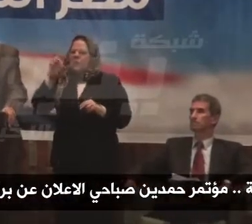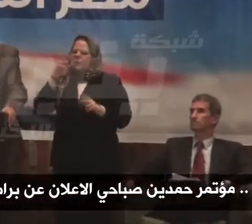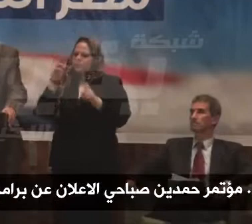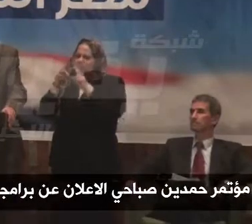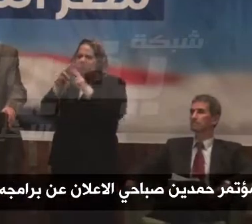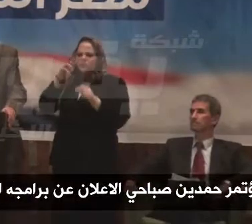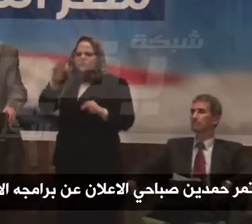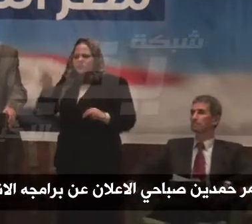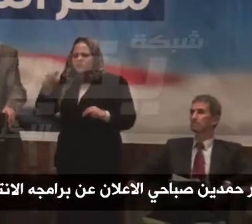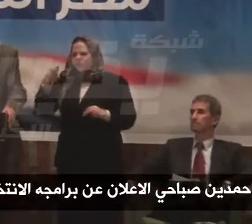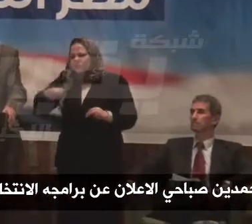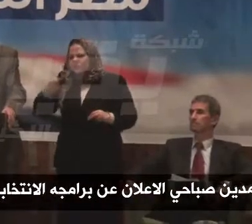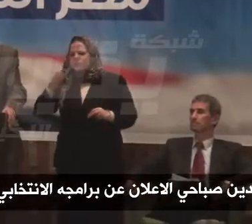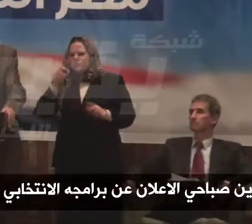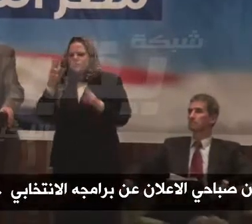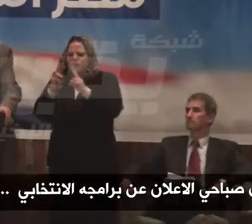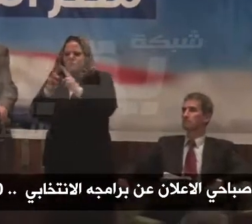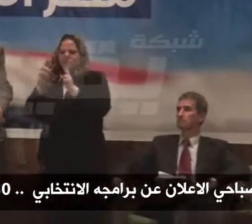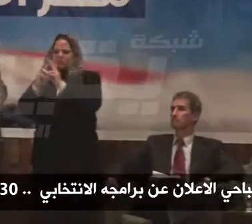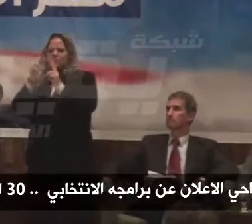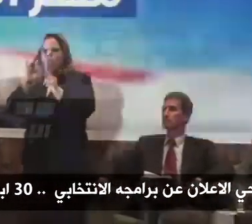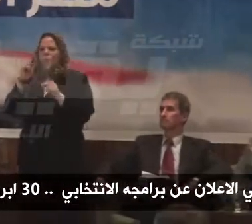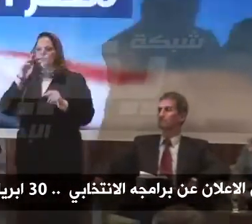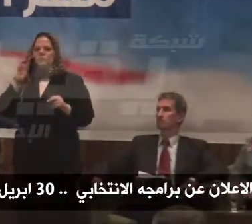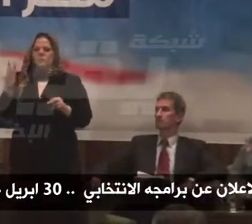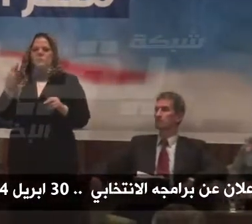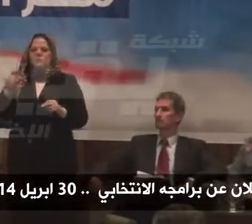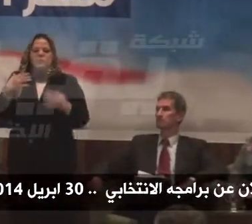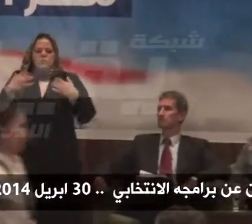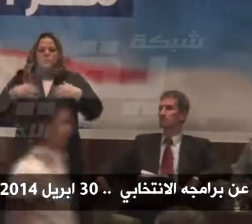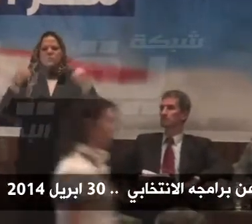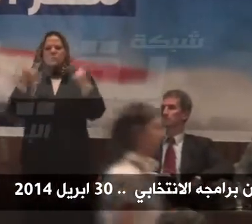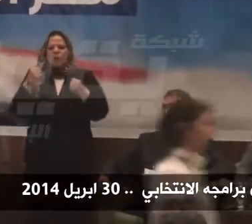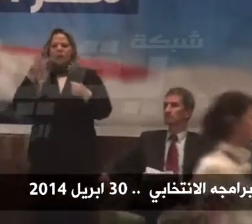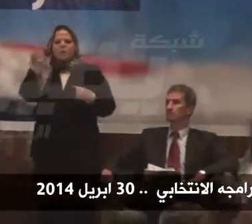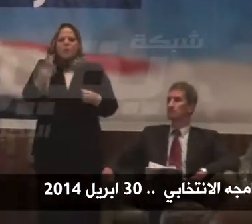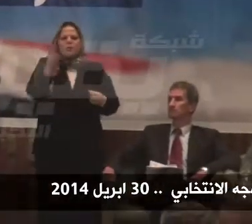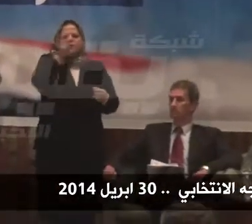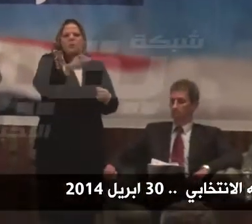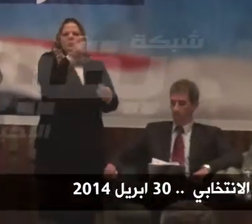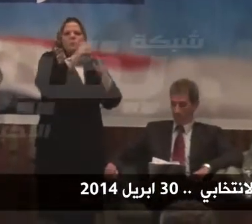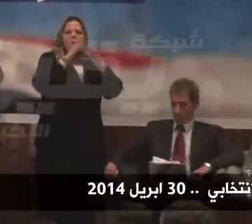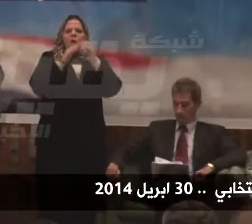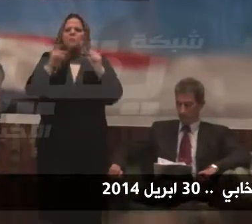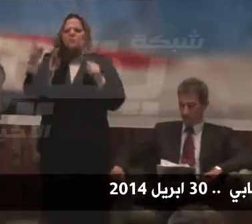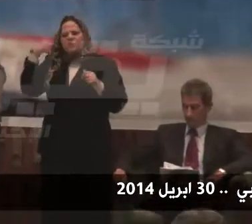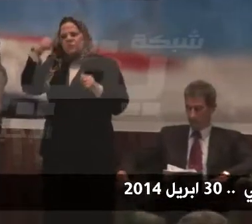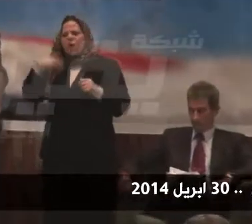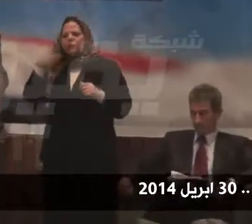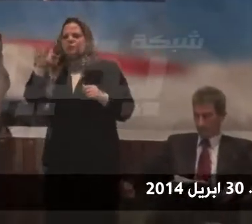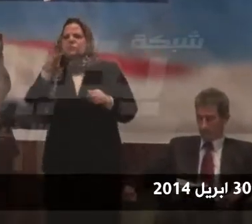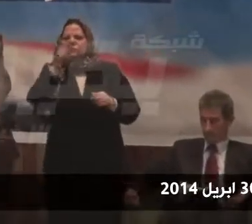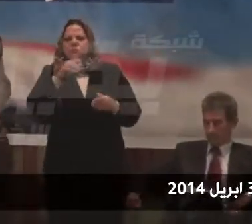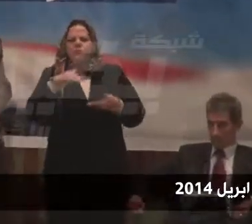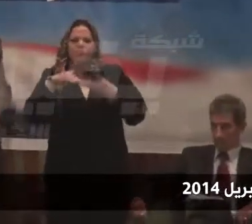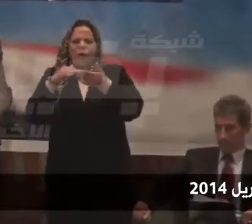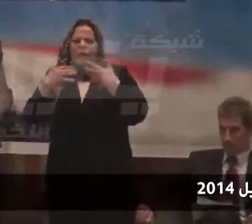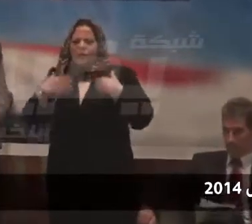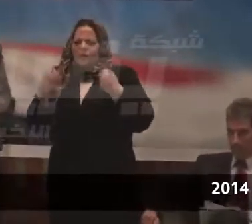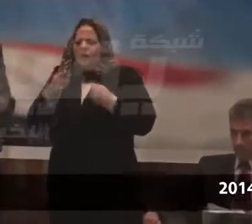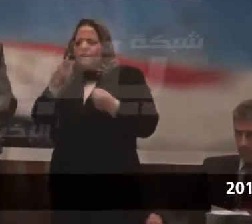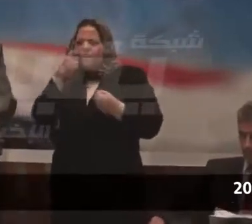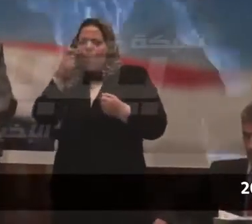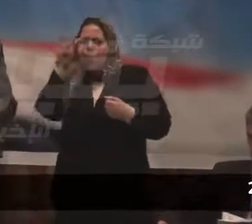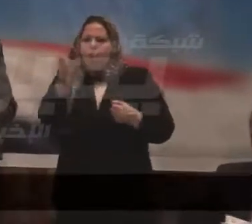حرصه الشديد على صحة المواطنين وعلى علاج المرضى. على صحة